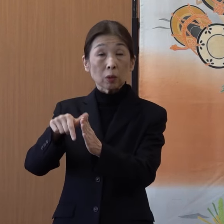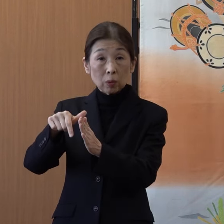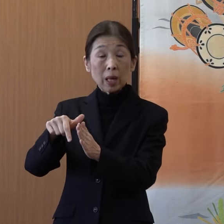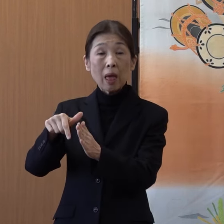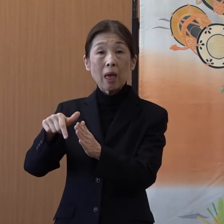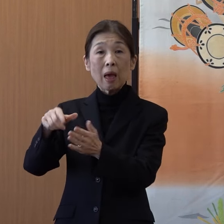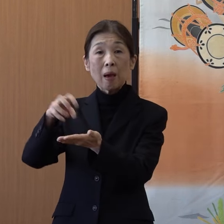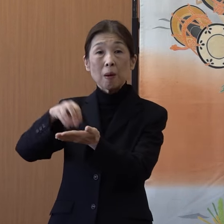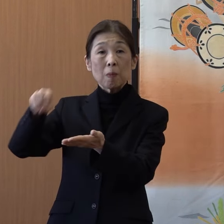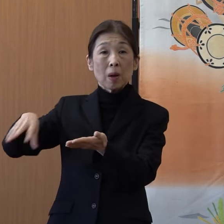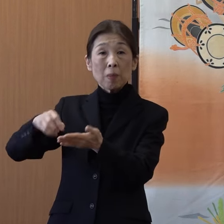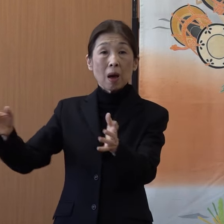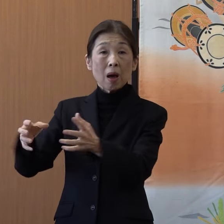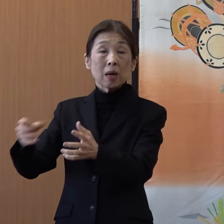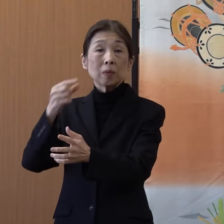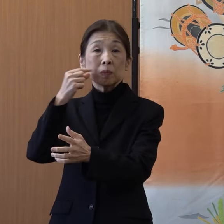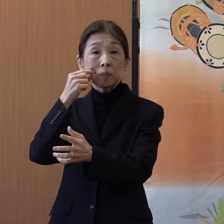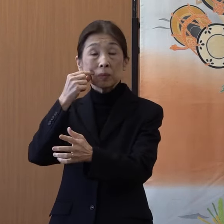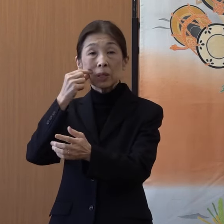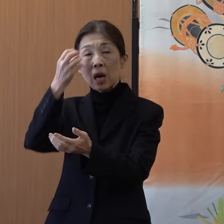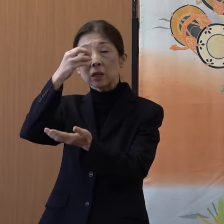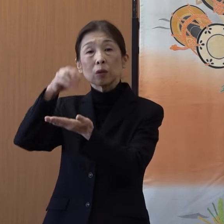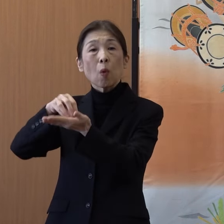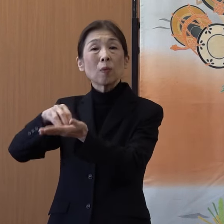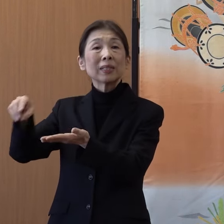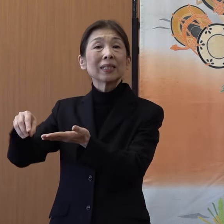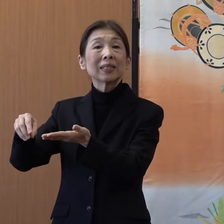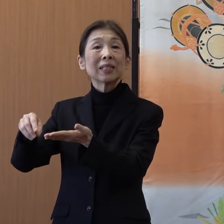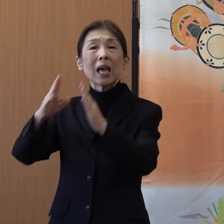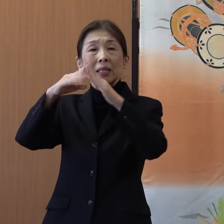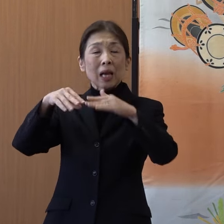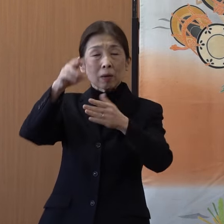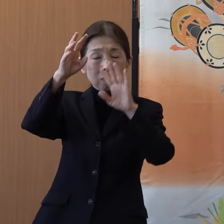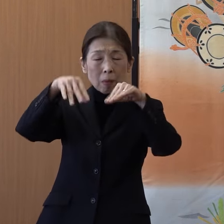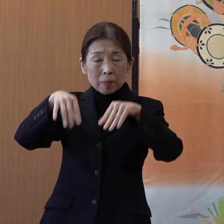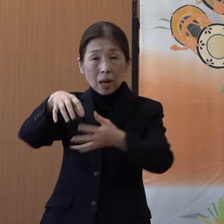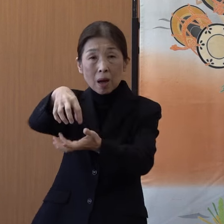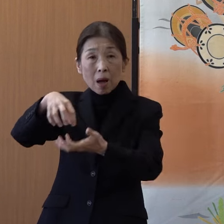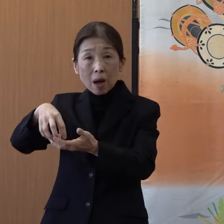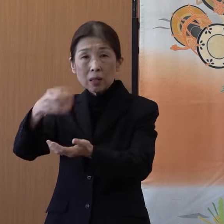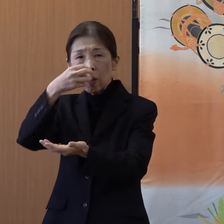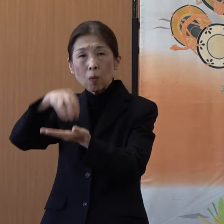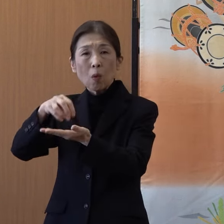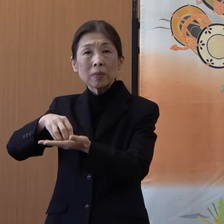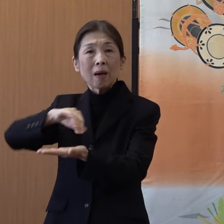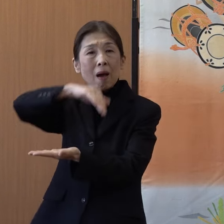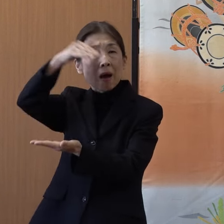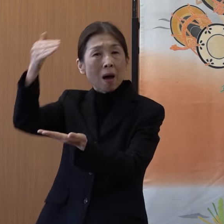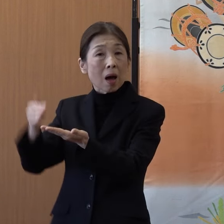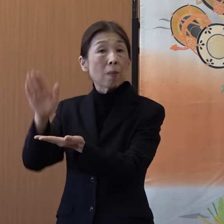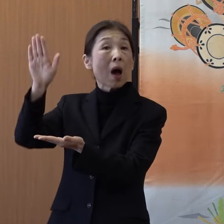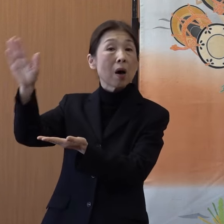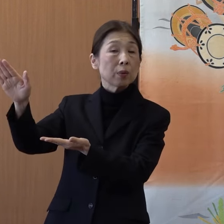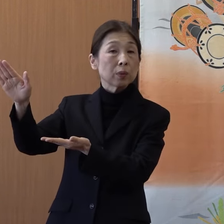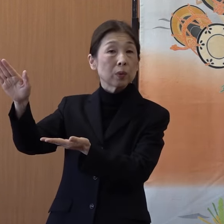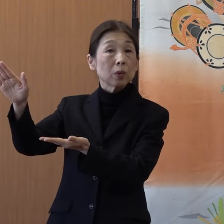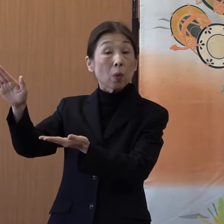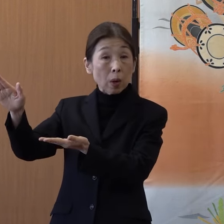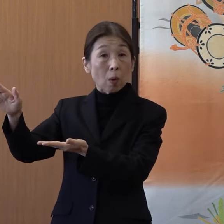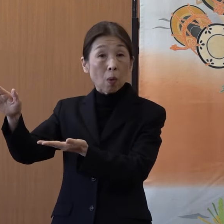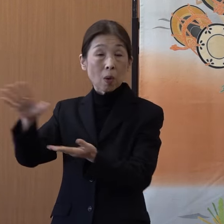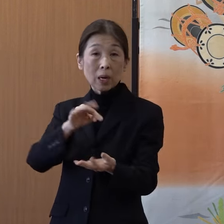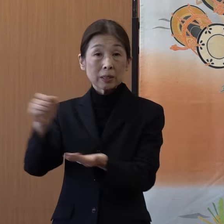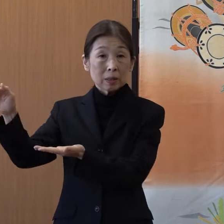ない、災害廃棄物、解体によるごみがたくさん、出てまいります。この受け入れについて、金沢とし